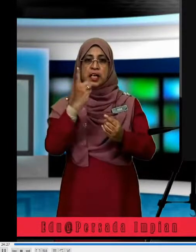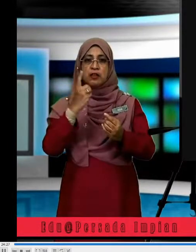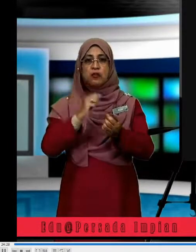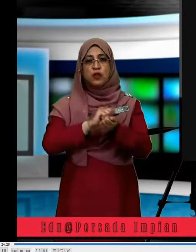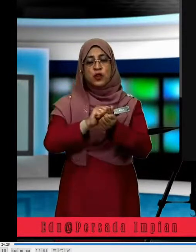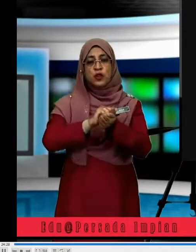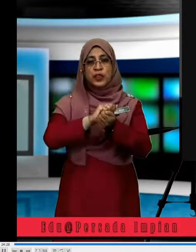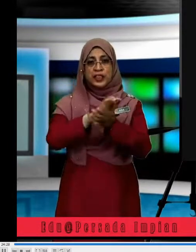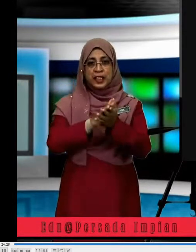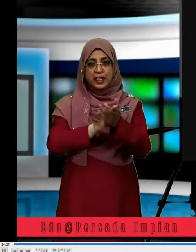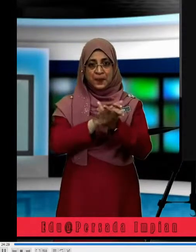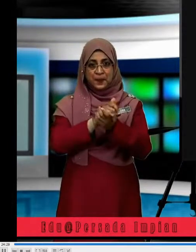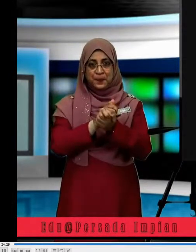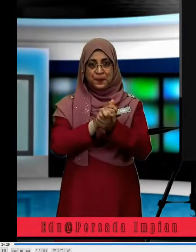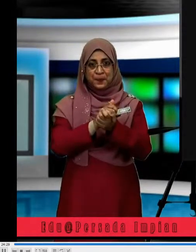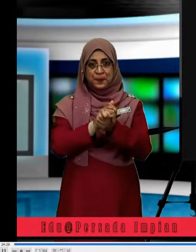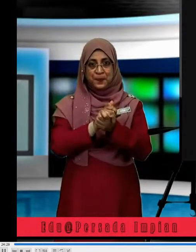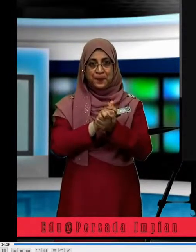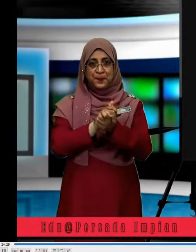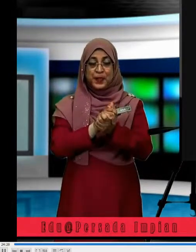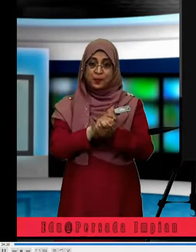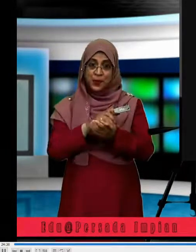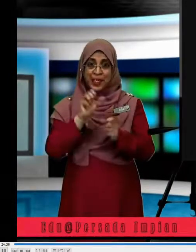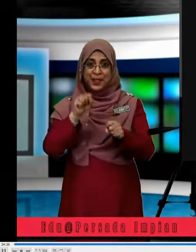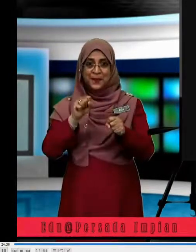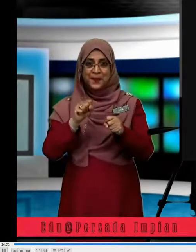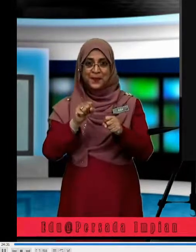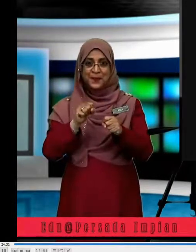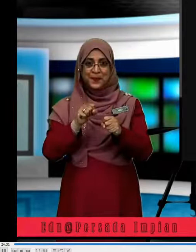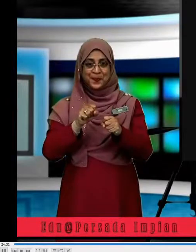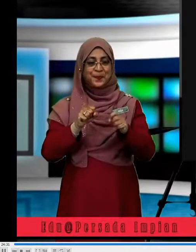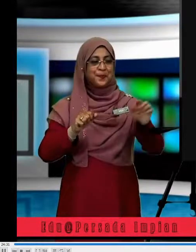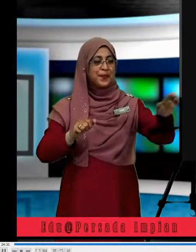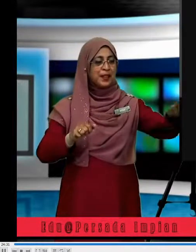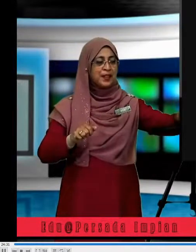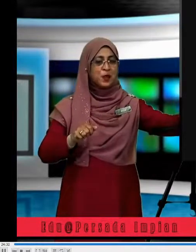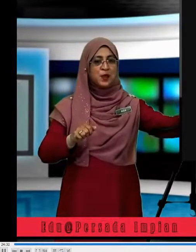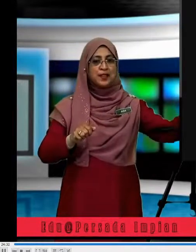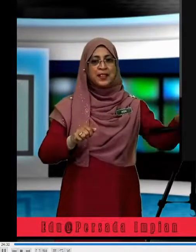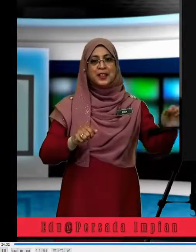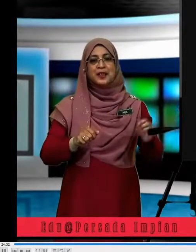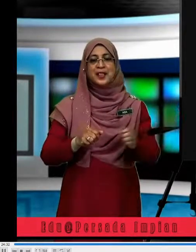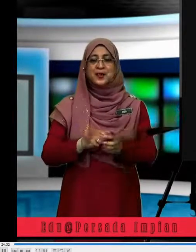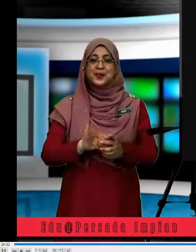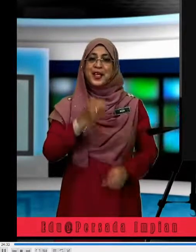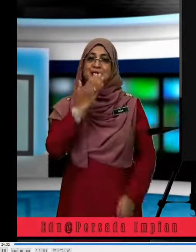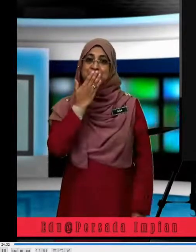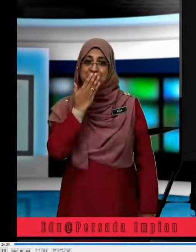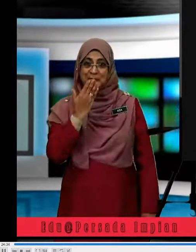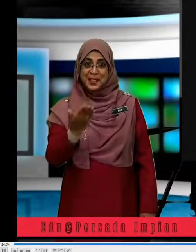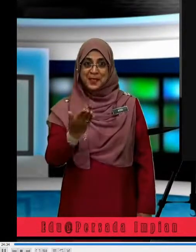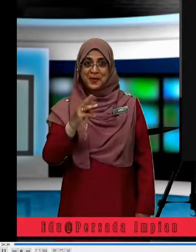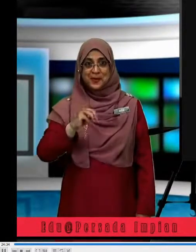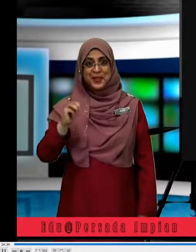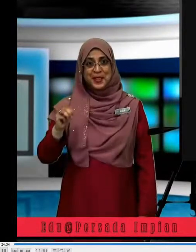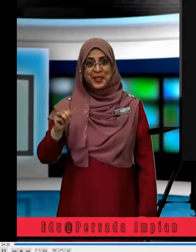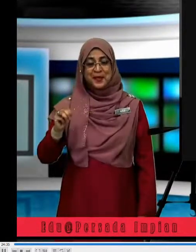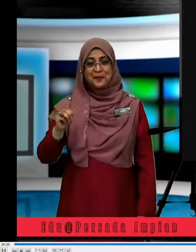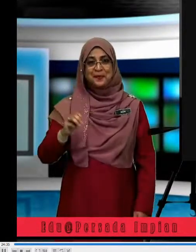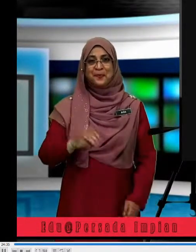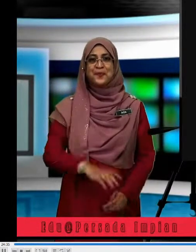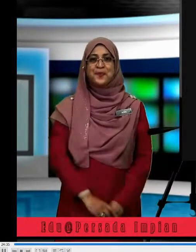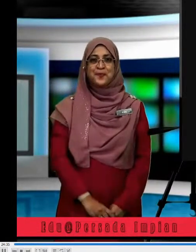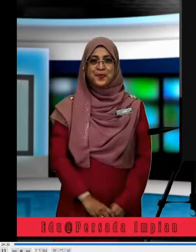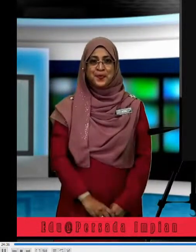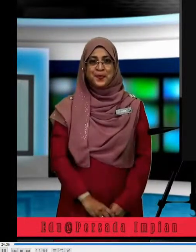selalu cuci tangan Hai boleh Kwee tunggu Terima kasih budeg